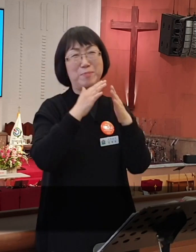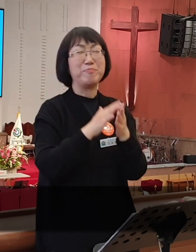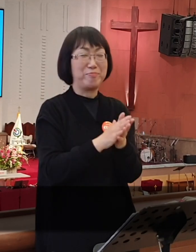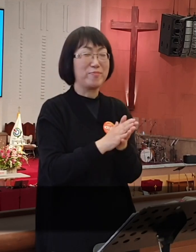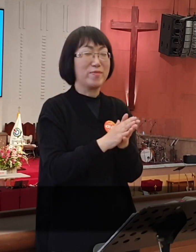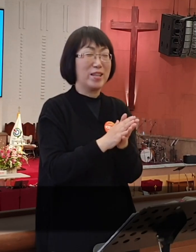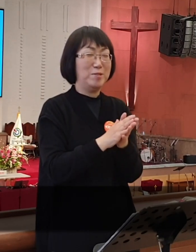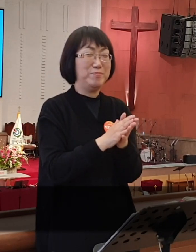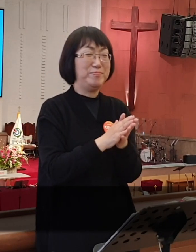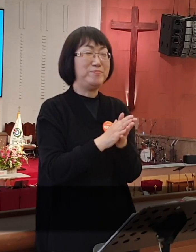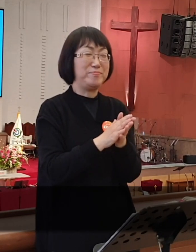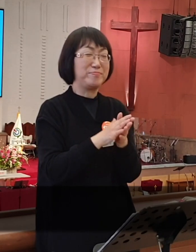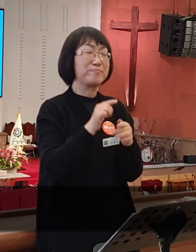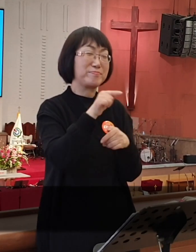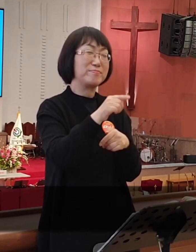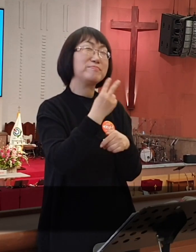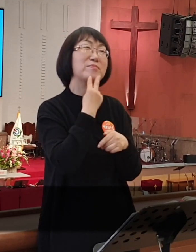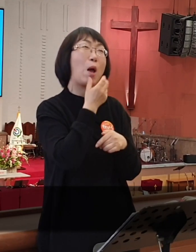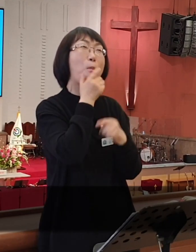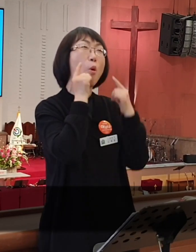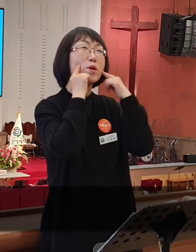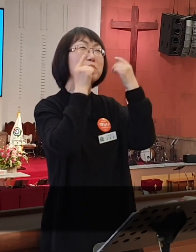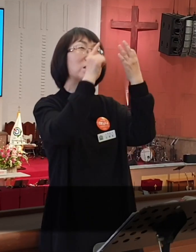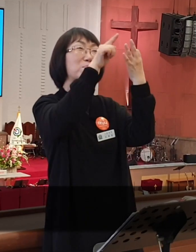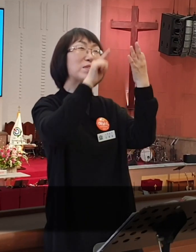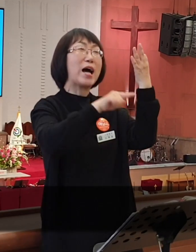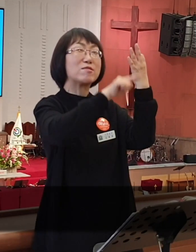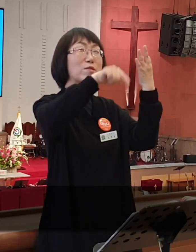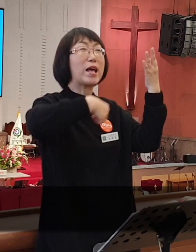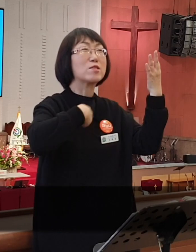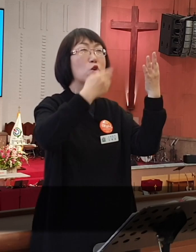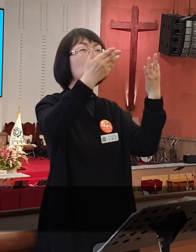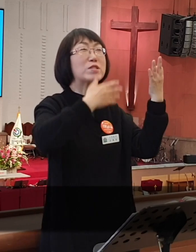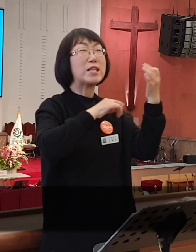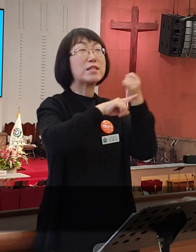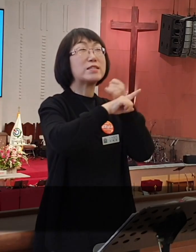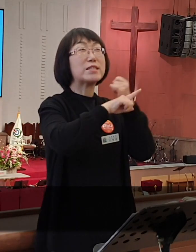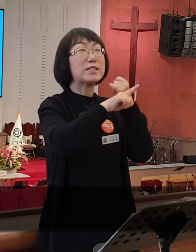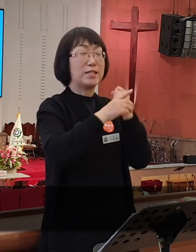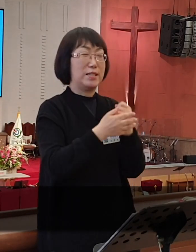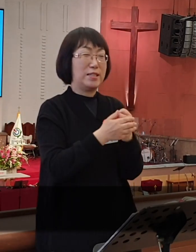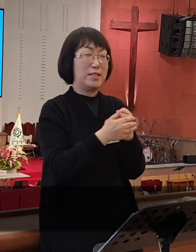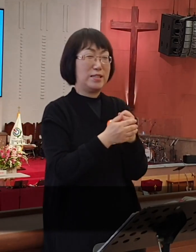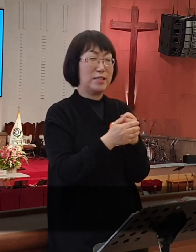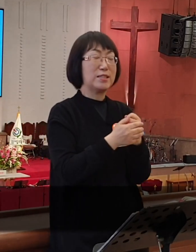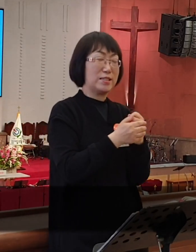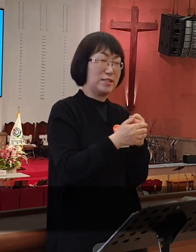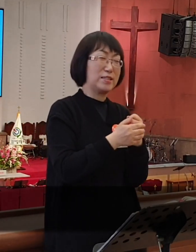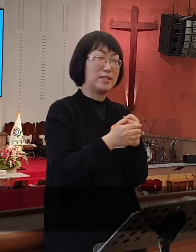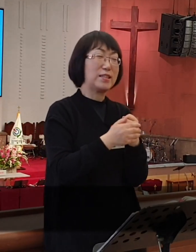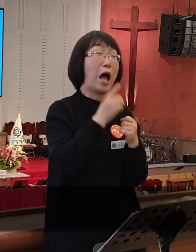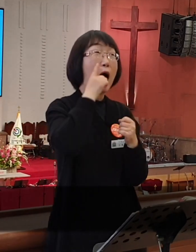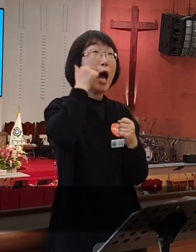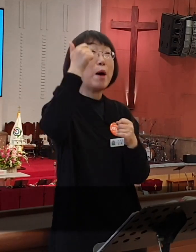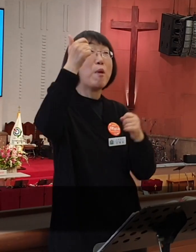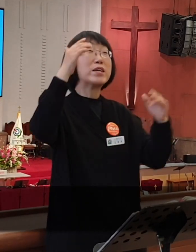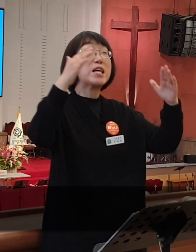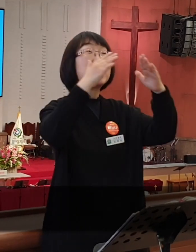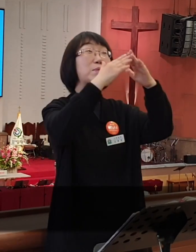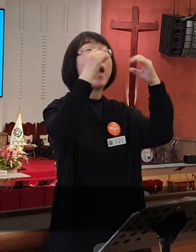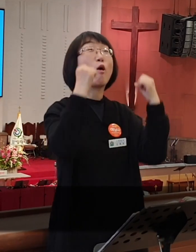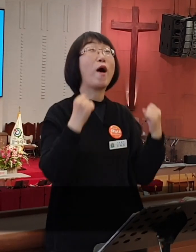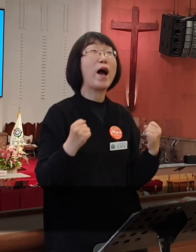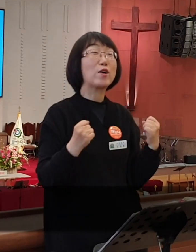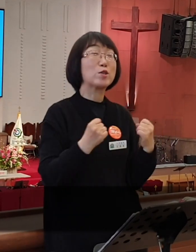그러실 겁니다만 여기 요한복음 14장에서 우리에게 알려주시려는 것은 그쪽 내용은 아닙니다. 아버지 집에 거한다는